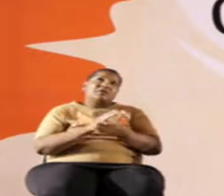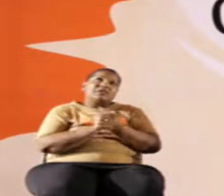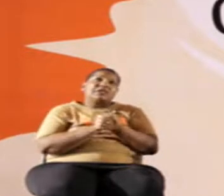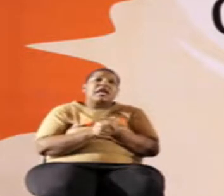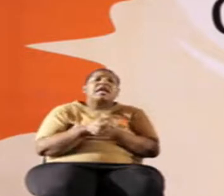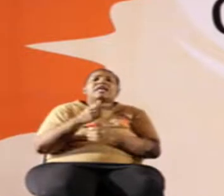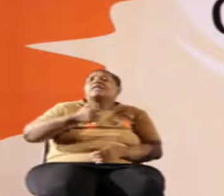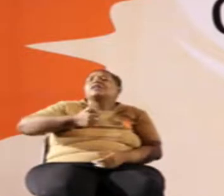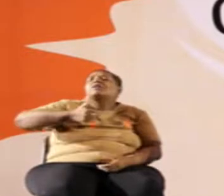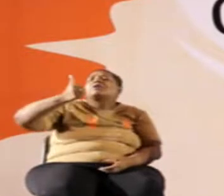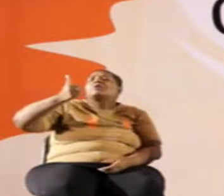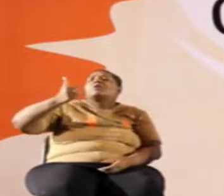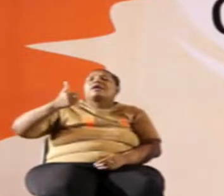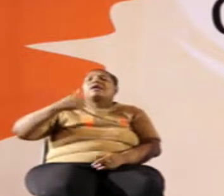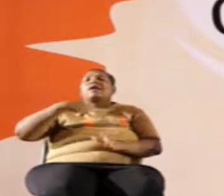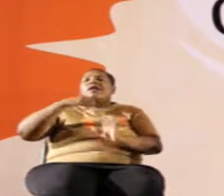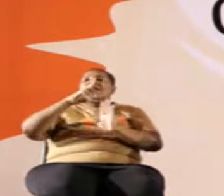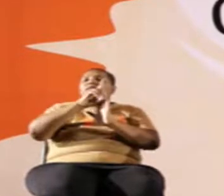das primeiras décadas